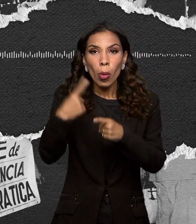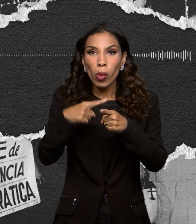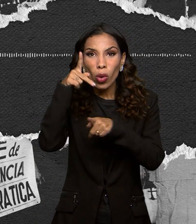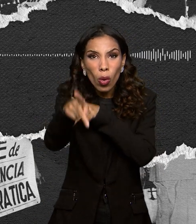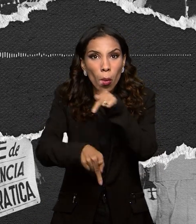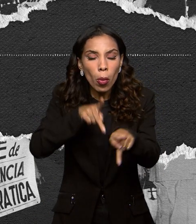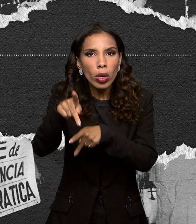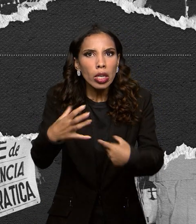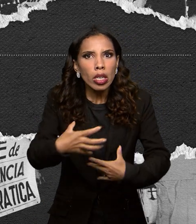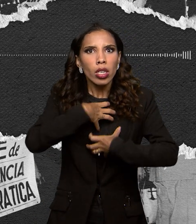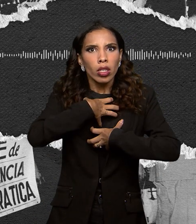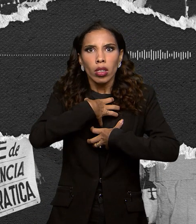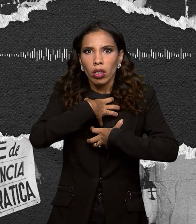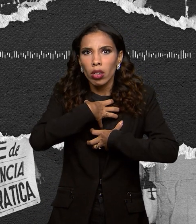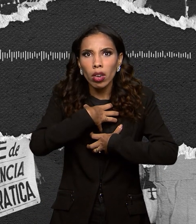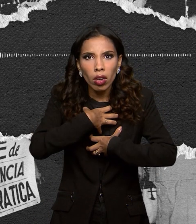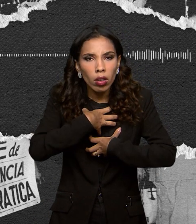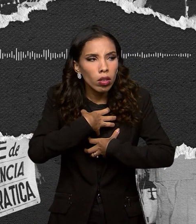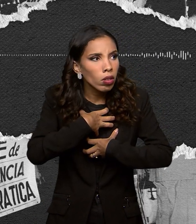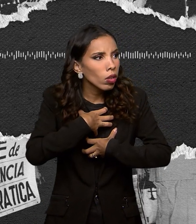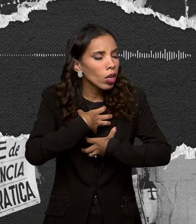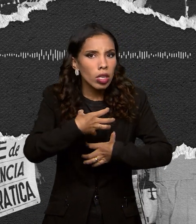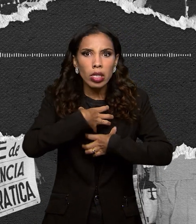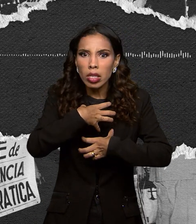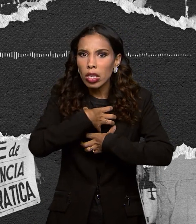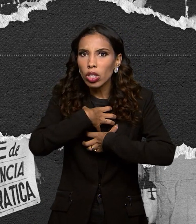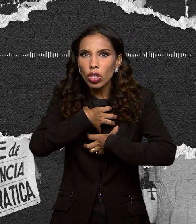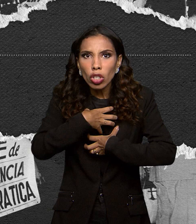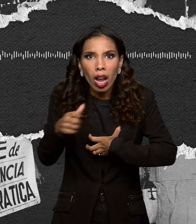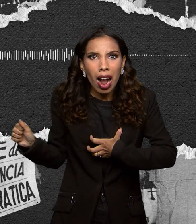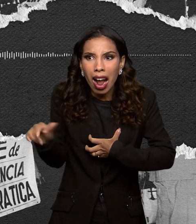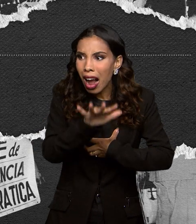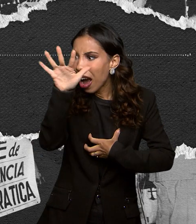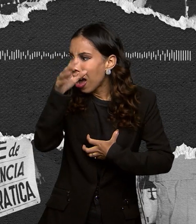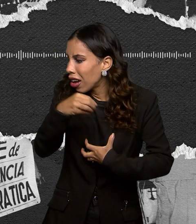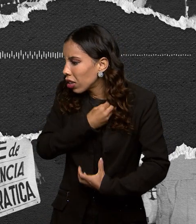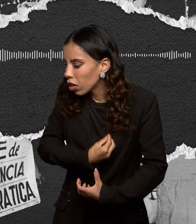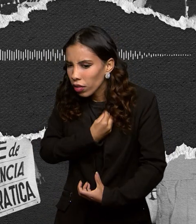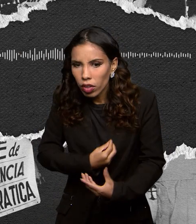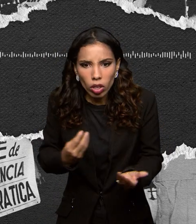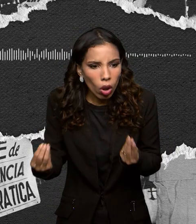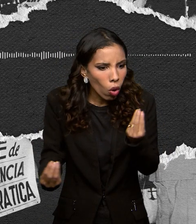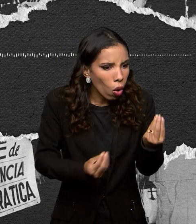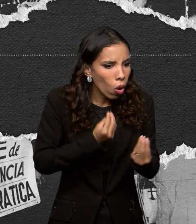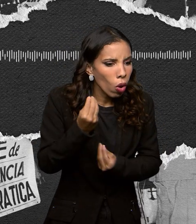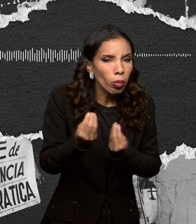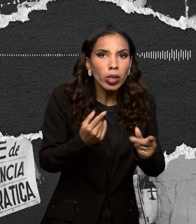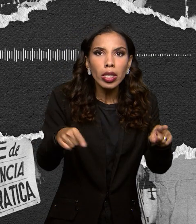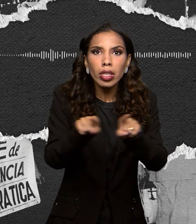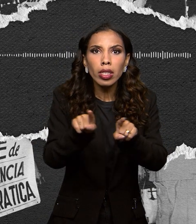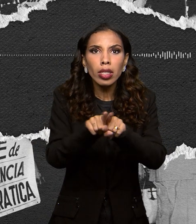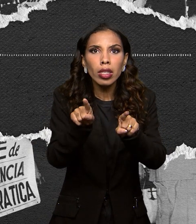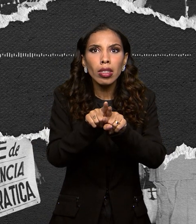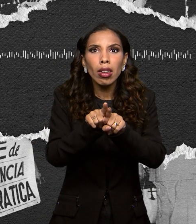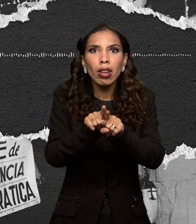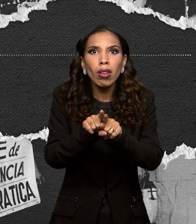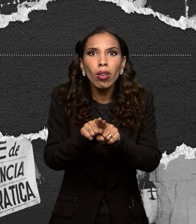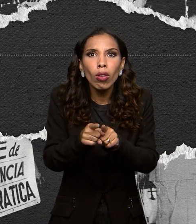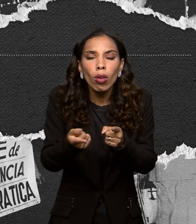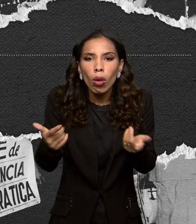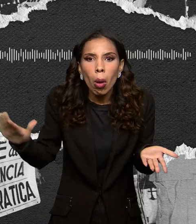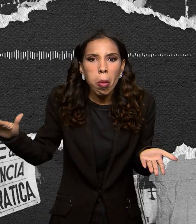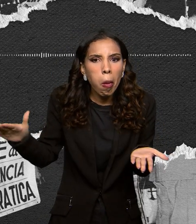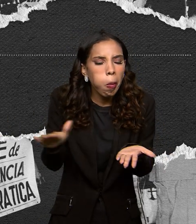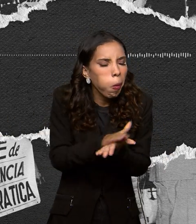população sentia isso. Sentia não só o encarecimento da vida, como sentia igualmente um